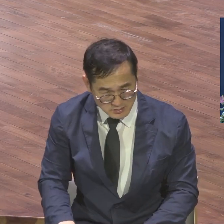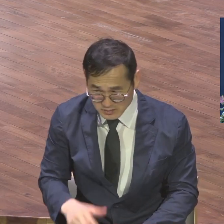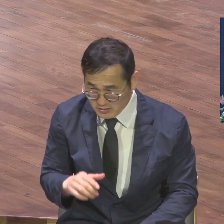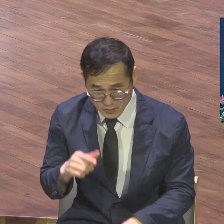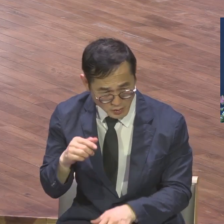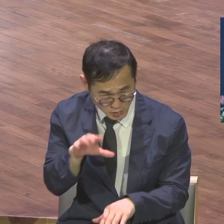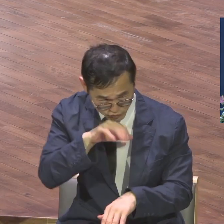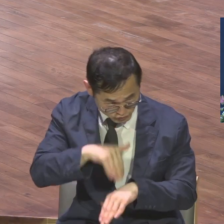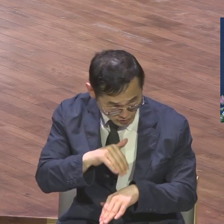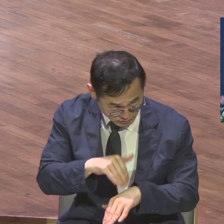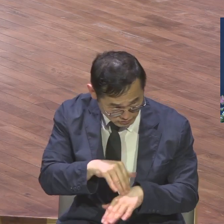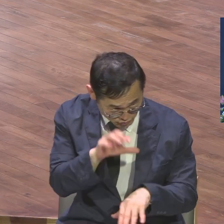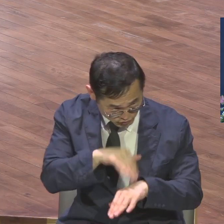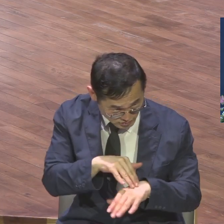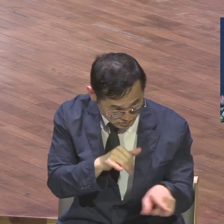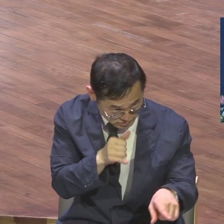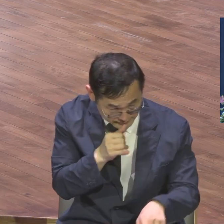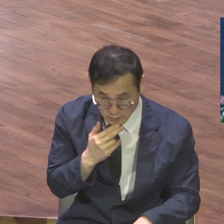재수 없어요.